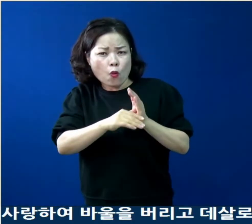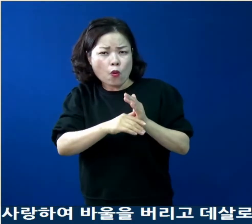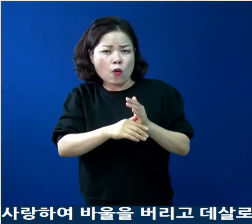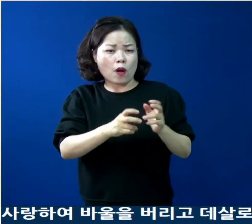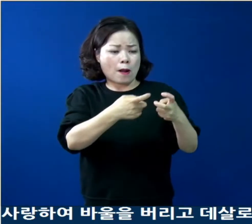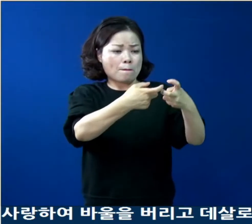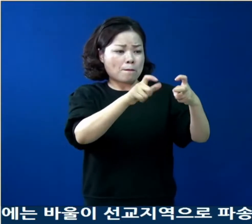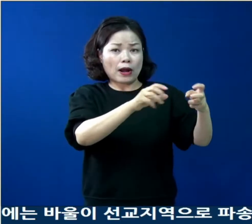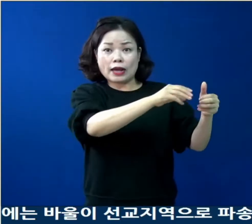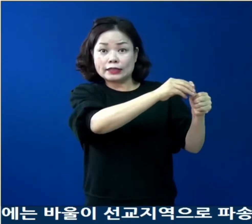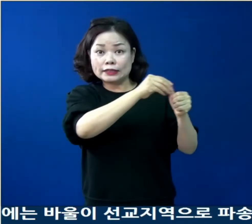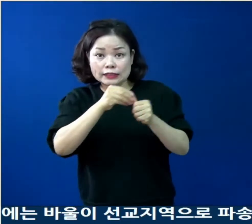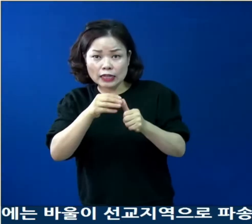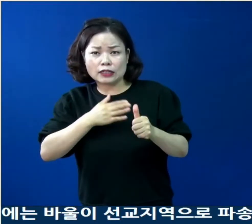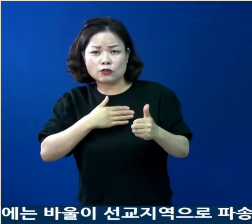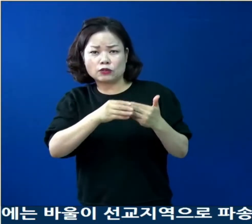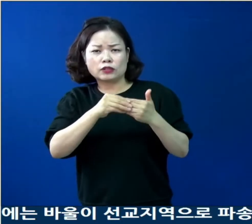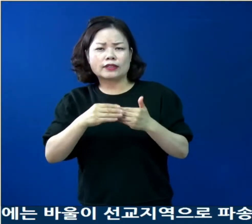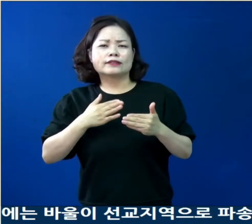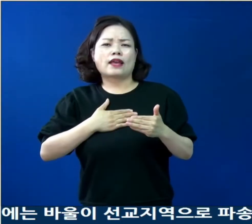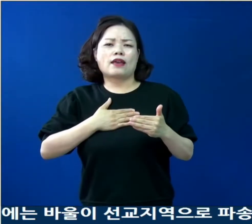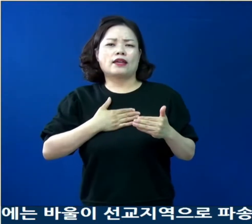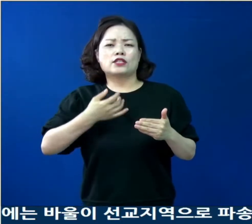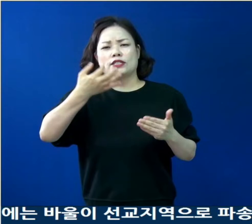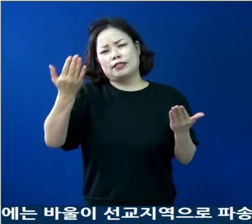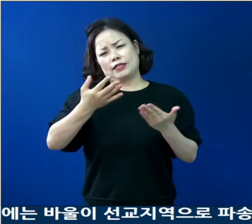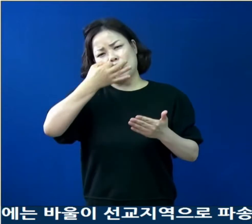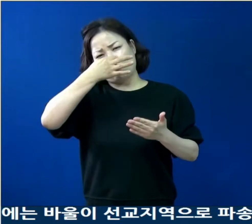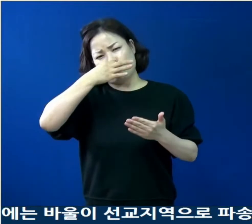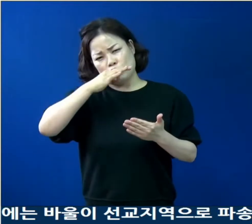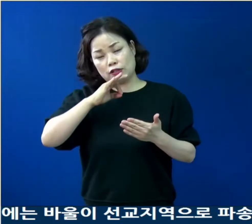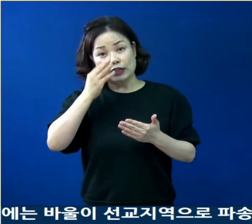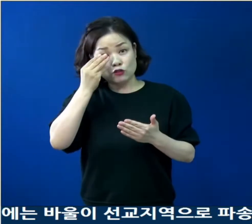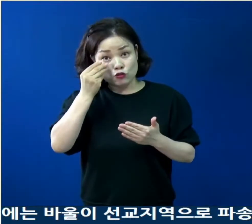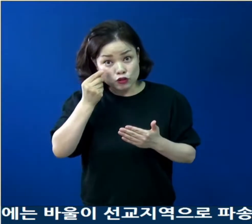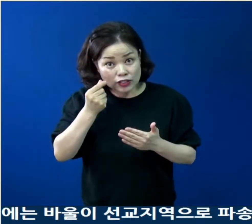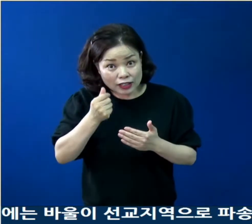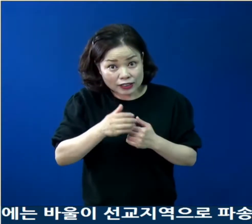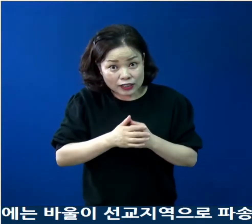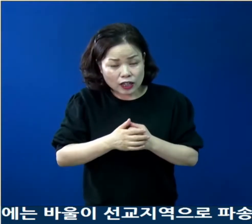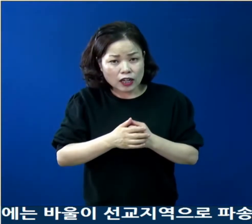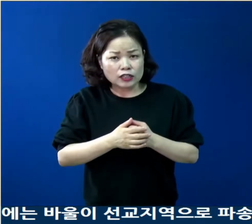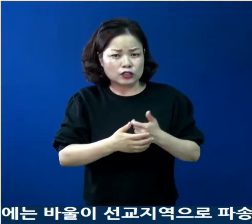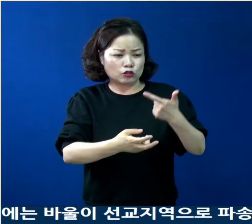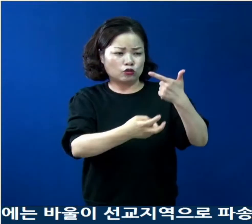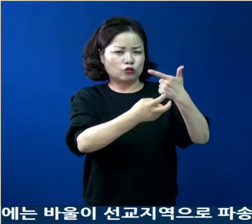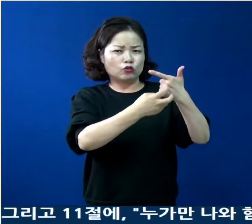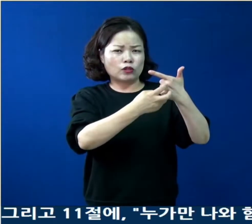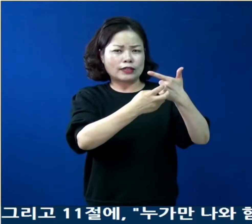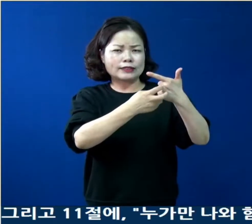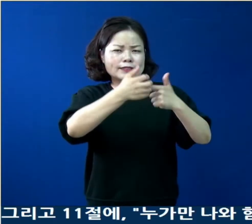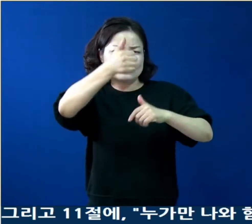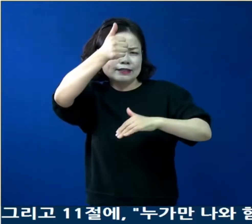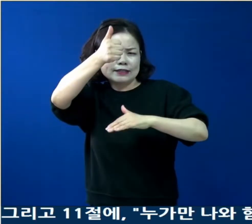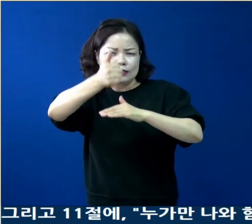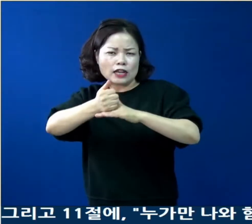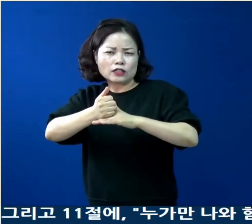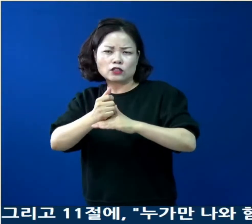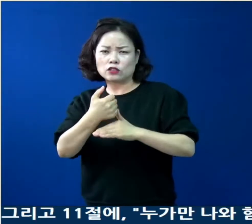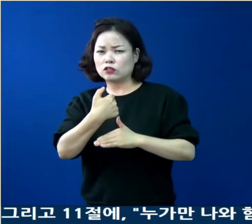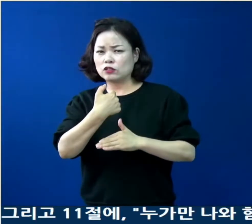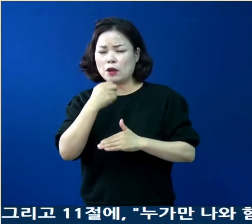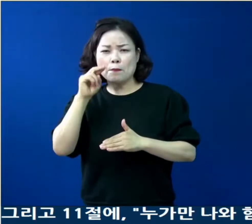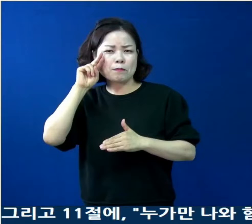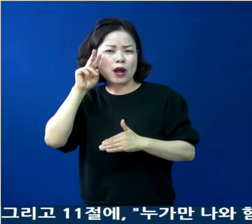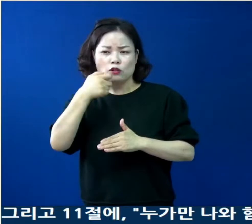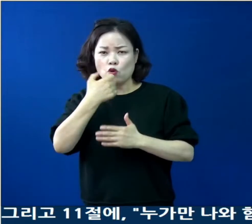마가를 데리고 오라. 그가 나의 일에 유익하니라. 우리가 친숙한 구절인데, 누가는 끝까지 바울이 로마 감옥에서